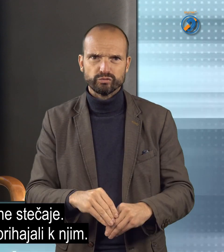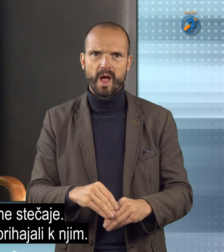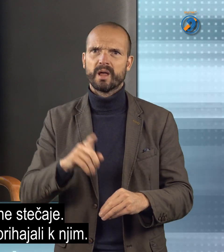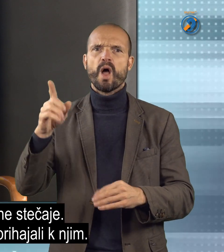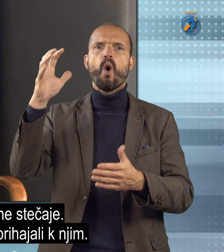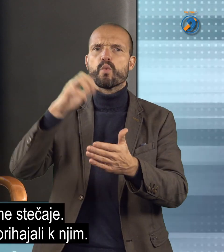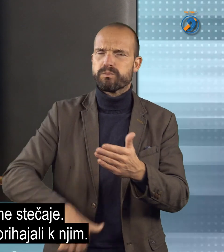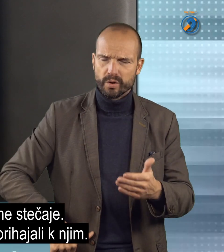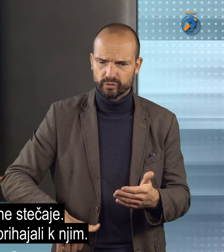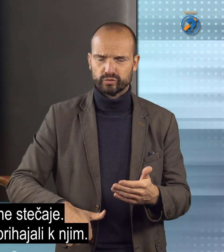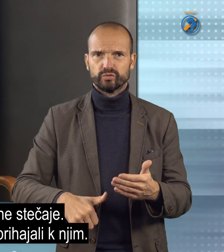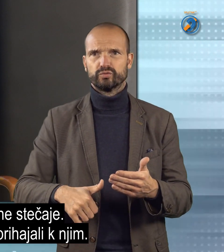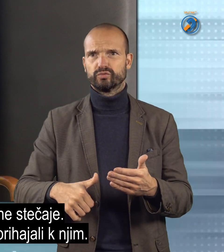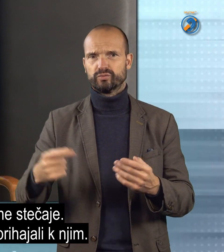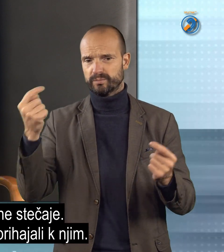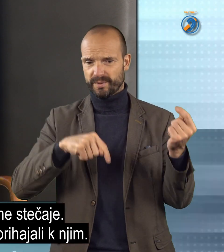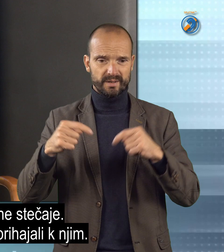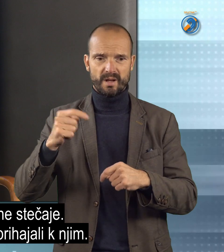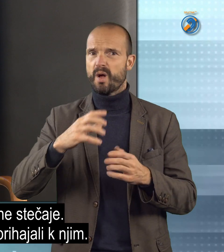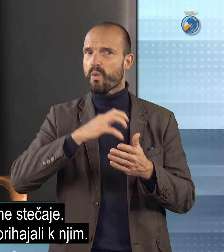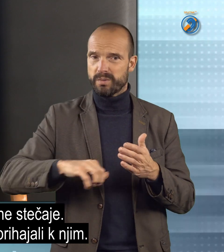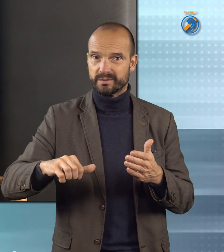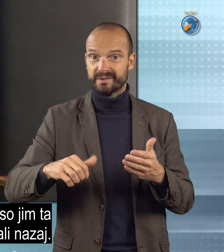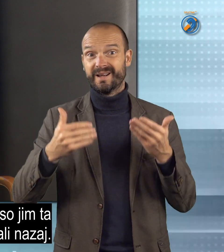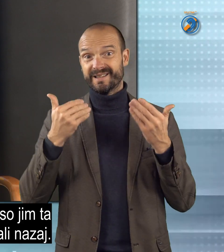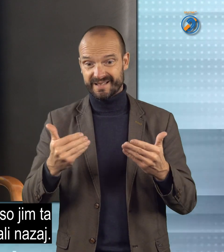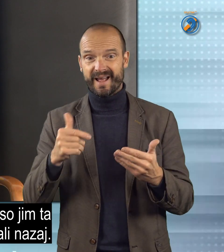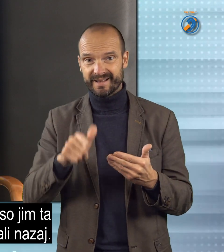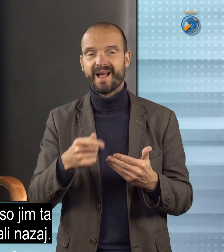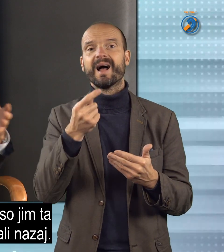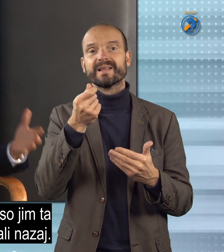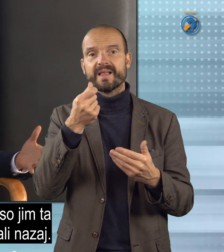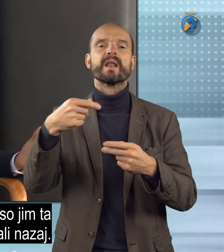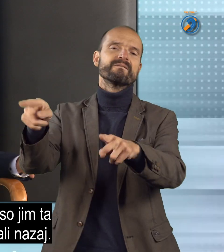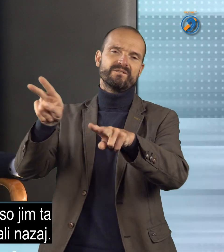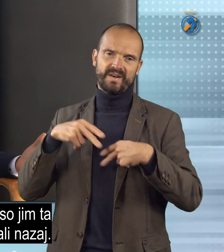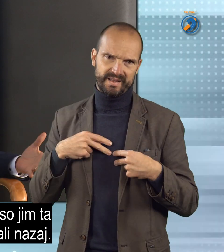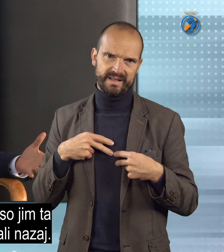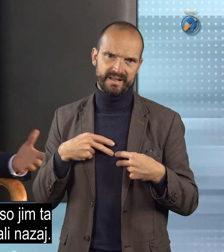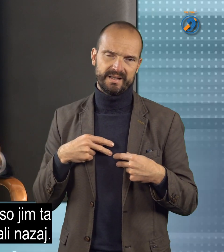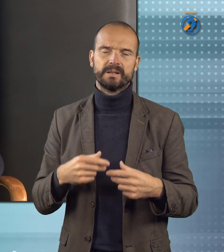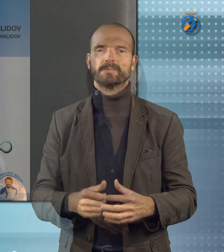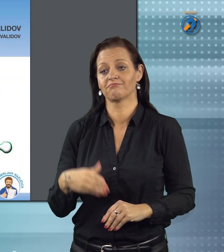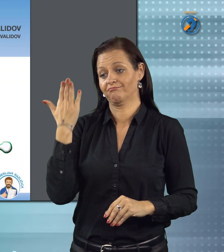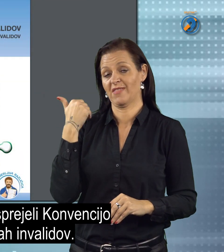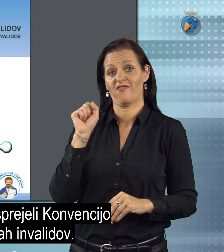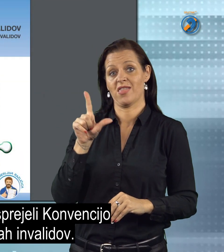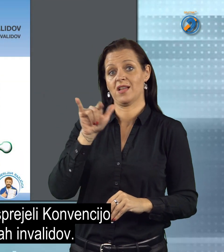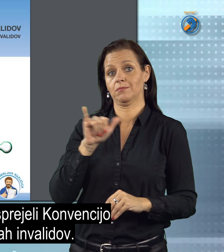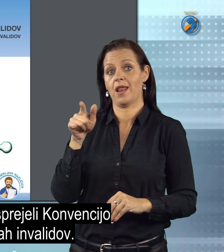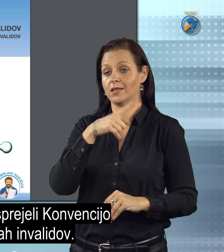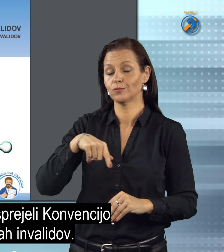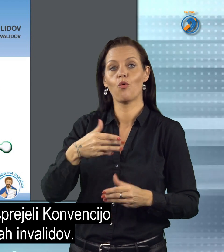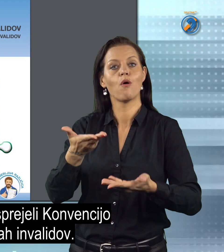osebne stečaje, rubežniki so prihajali k njim. Zdaj so jim pa ta denar dali nazaj.